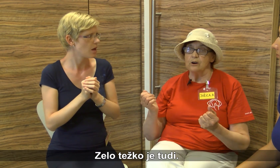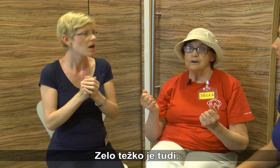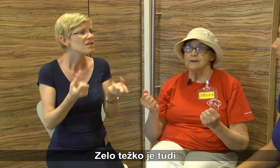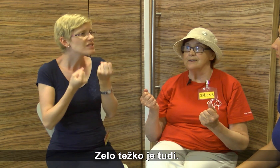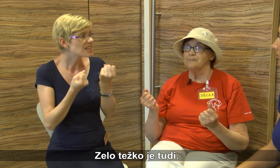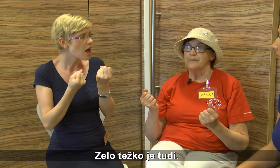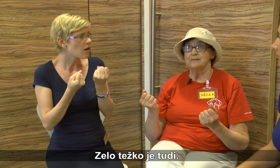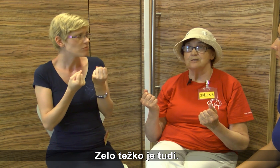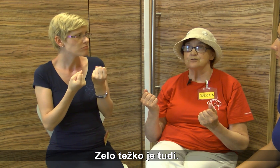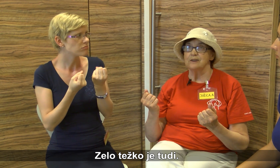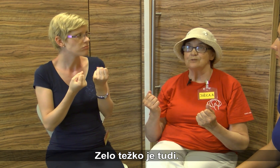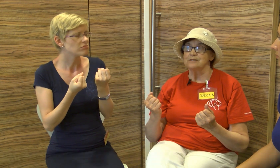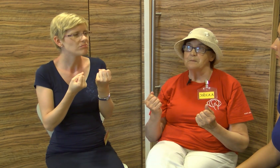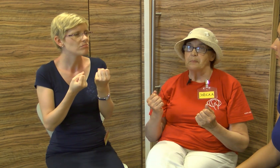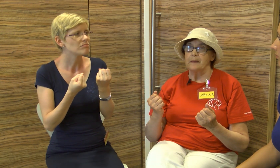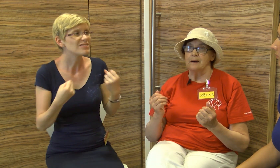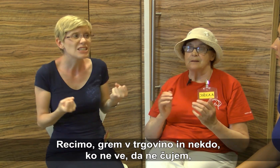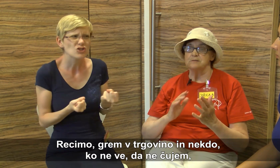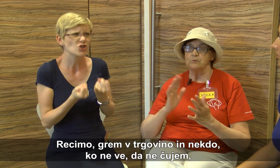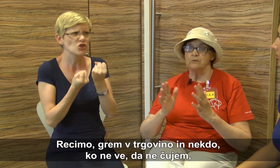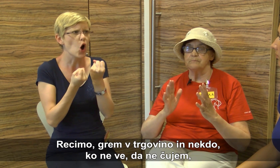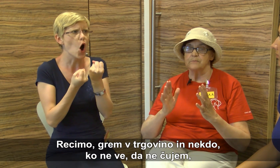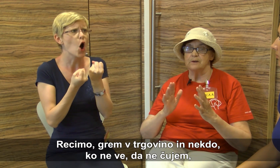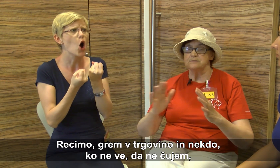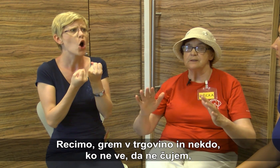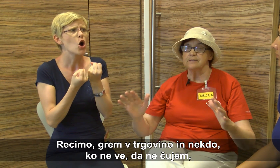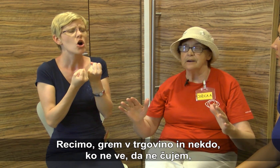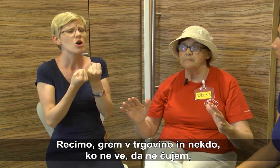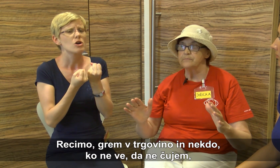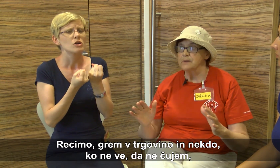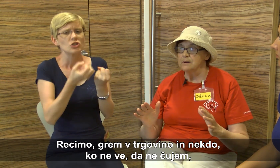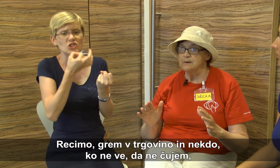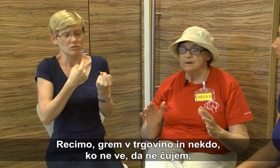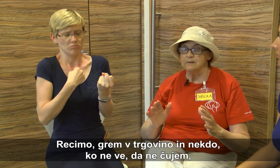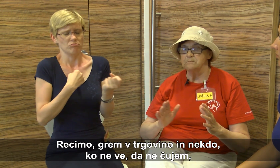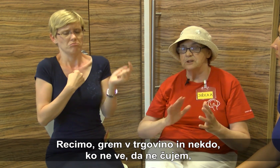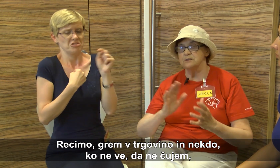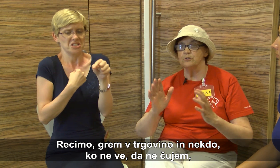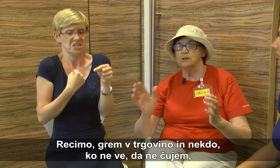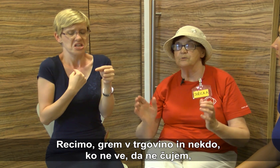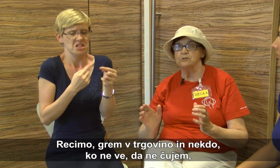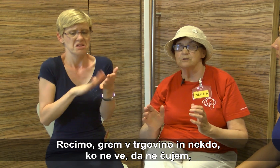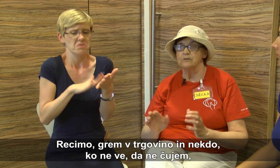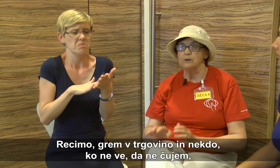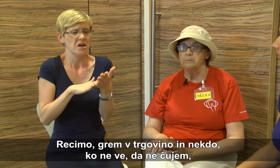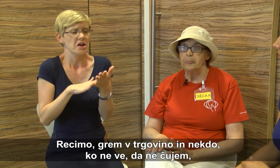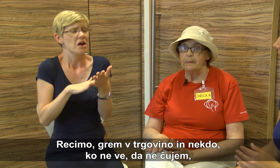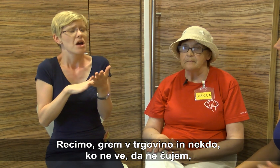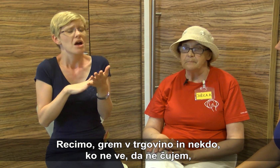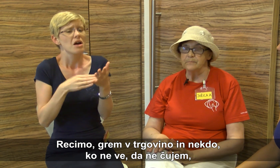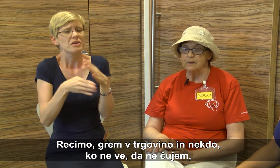Zelo težko je tudi. Recimo, si nekje, recimo gremo v